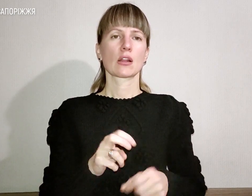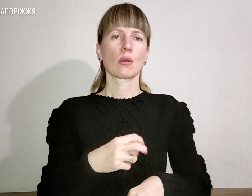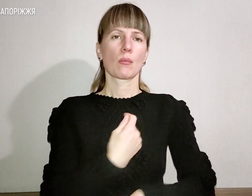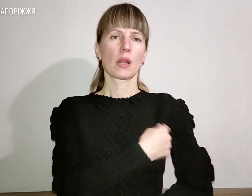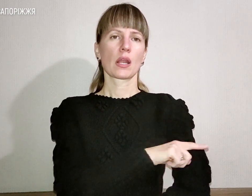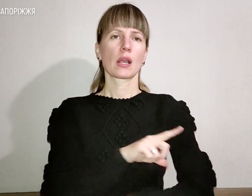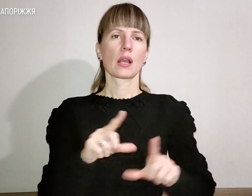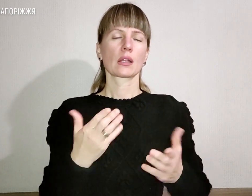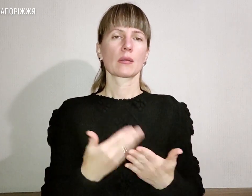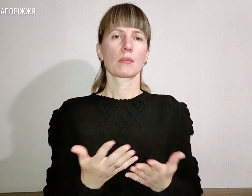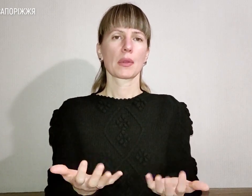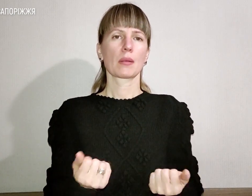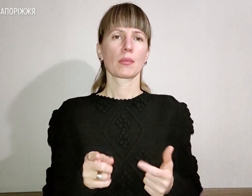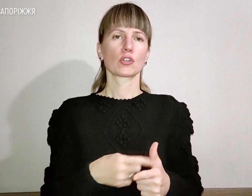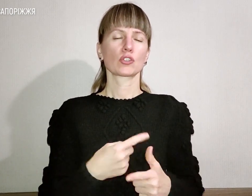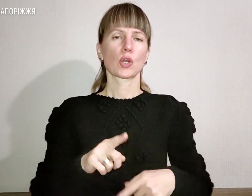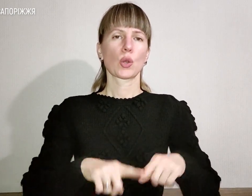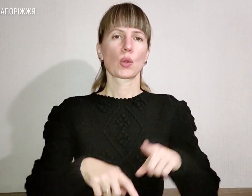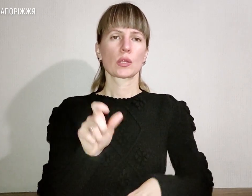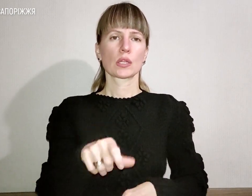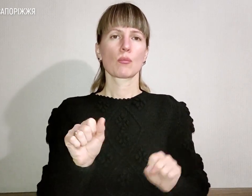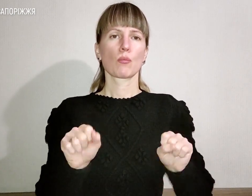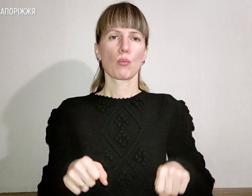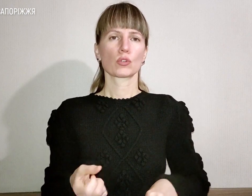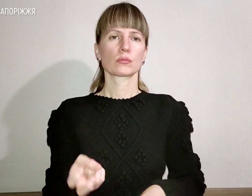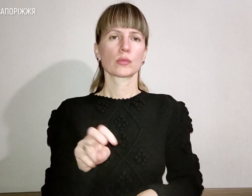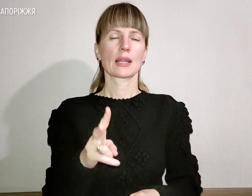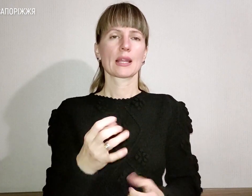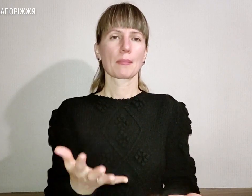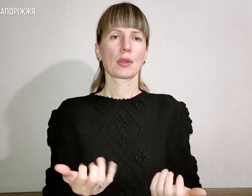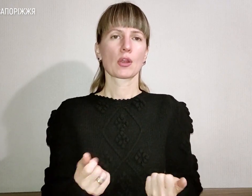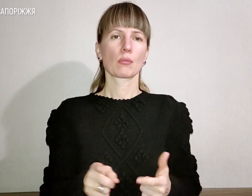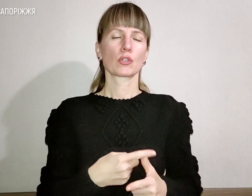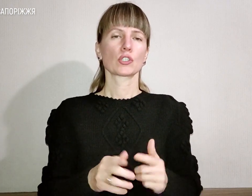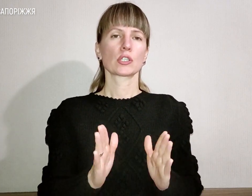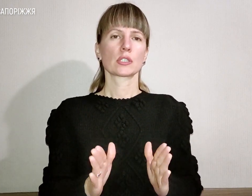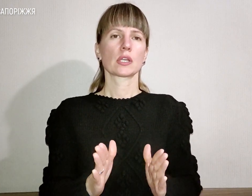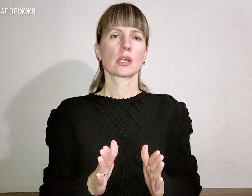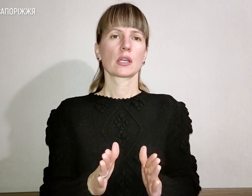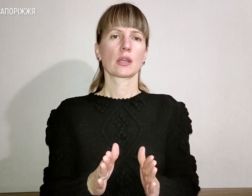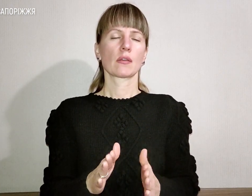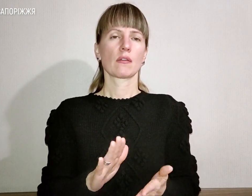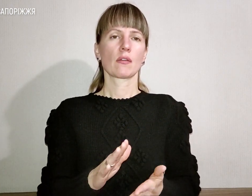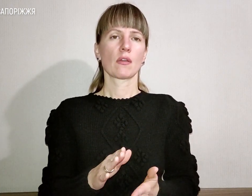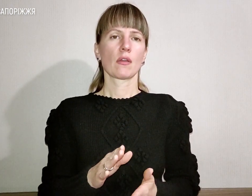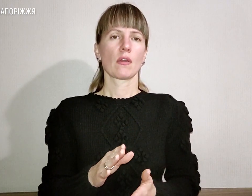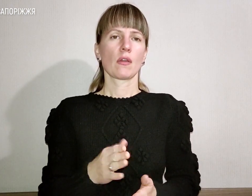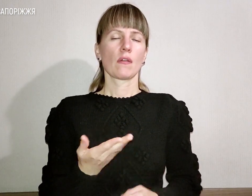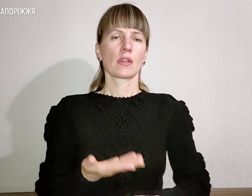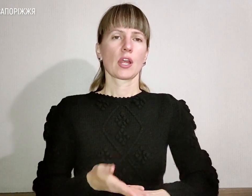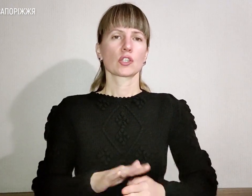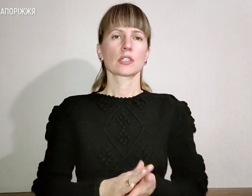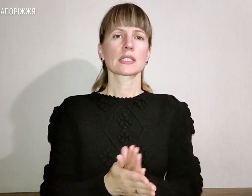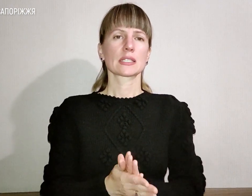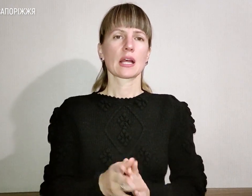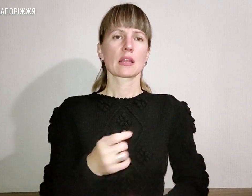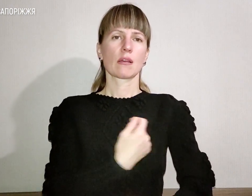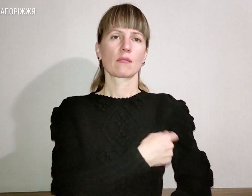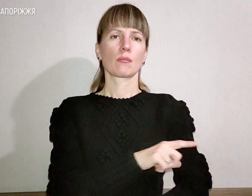наприклад, приймають, чи батьки можуть звертатися на прийоми, чи лише в гострих станах дитини на госпіталізацію вже? Ну,